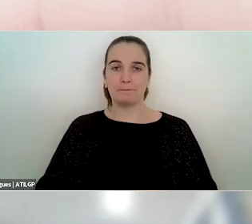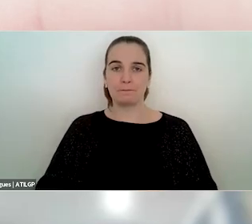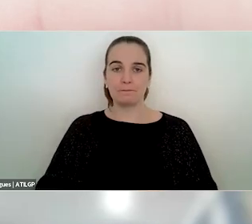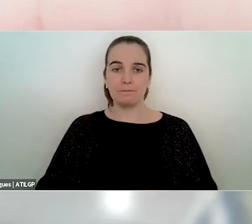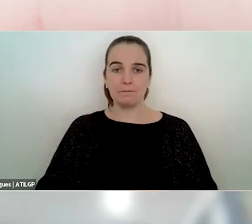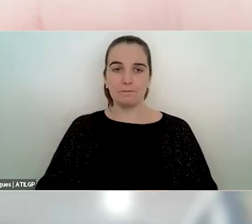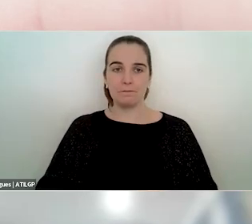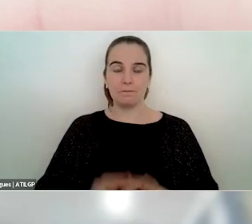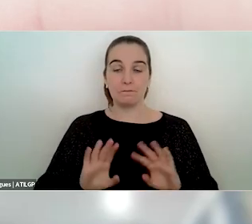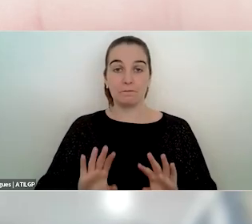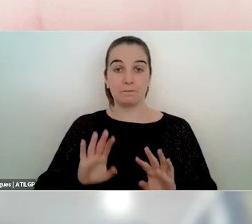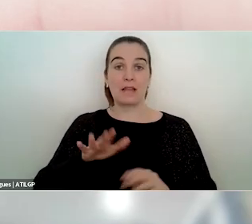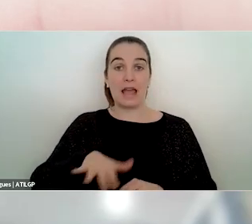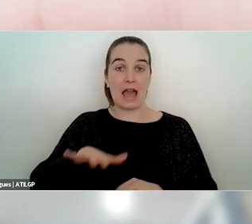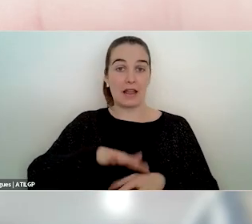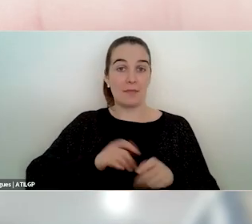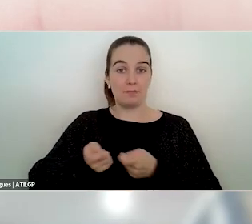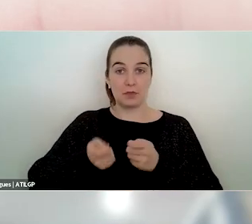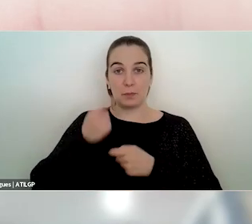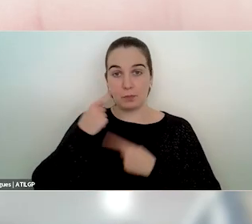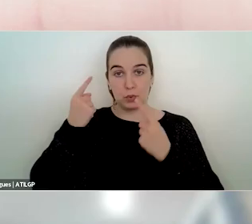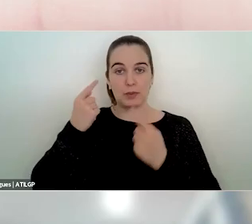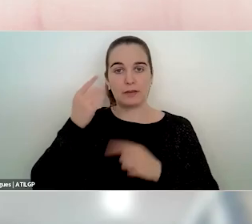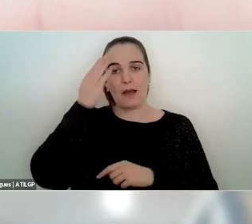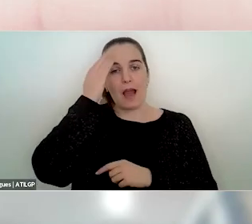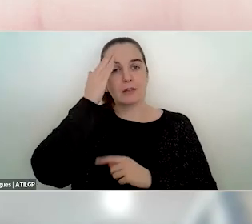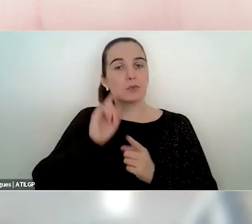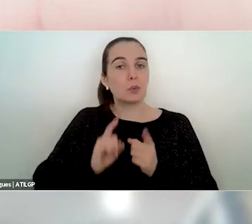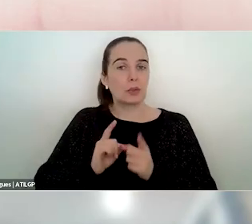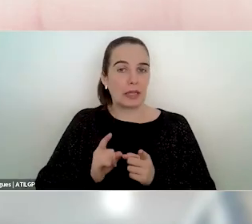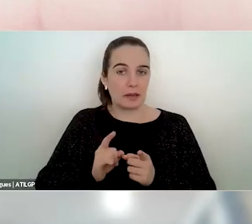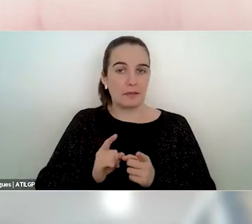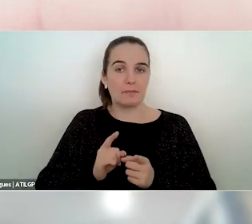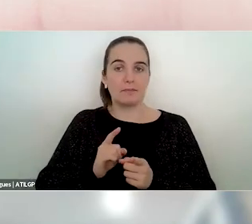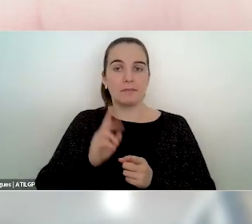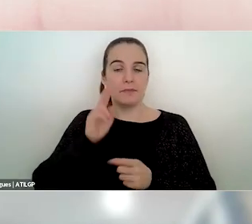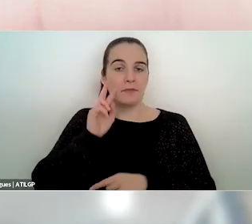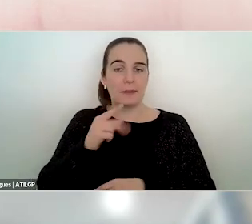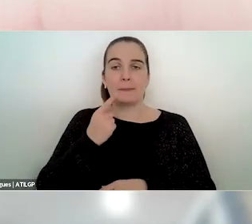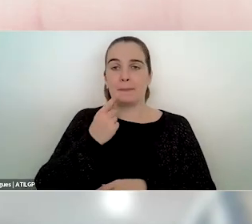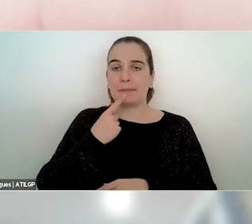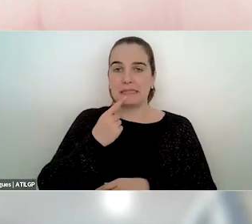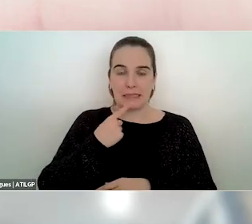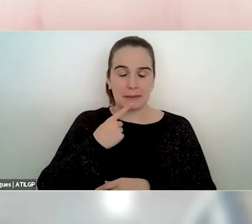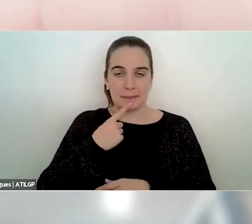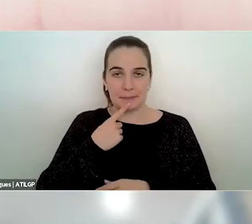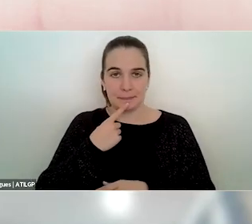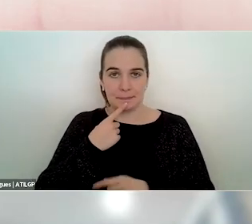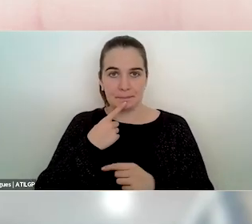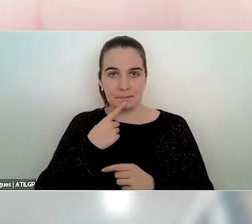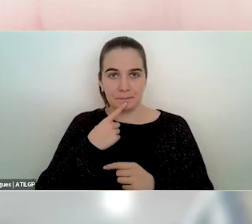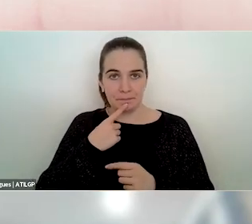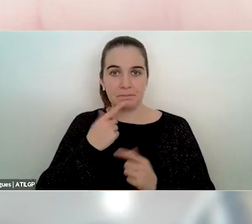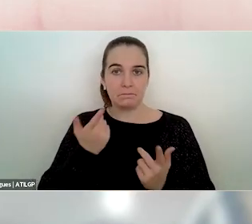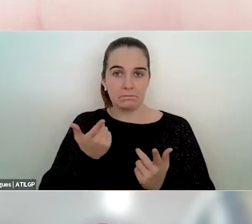nosso entendimento da área da administração pública se situa dentro daquilo que são um